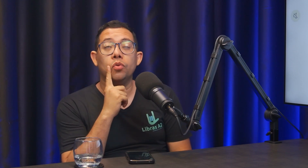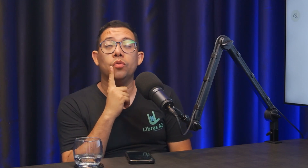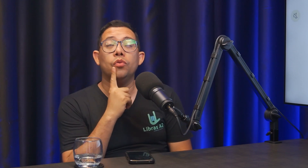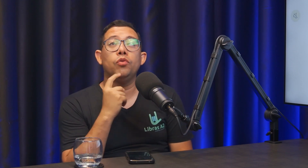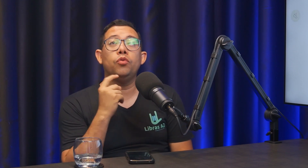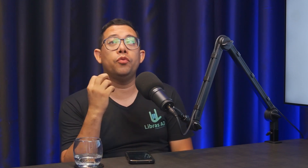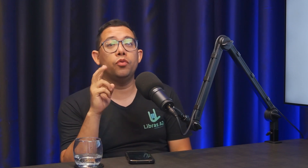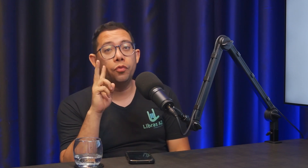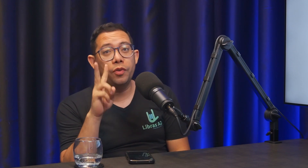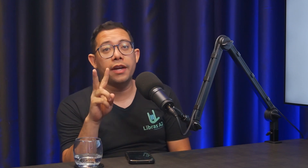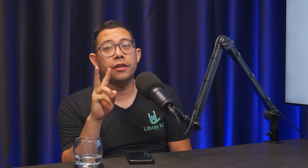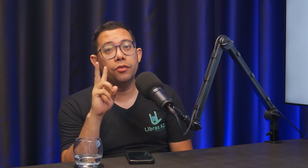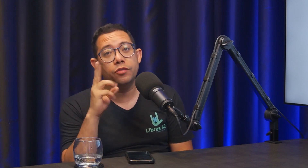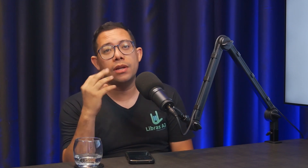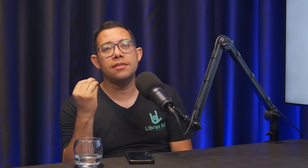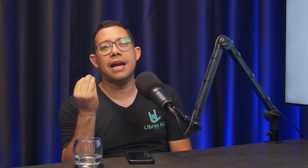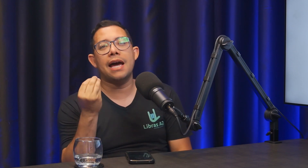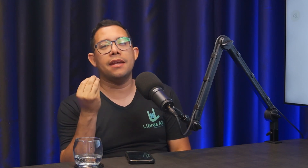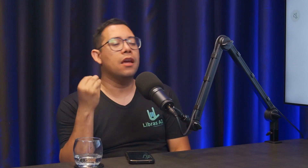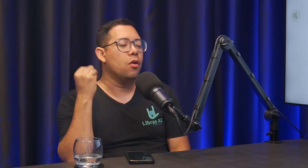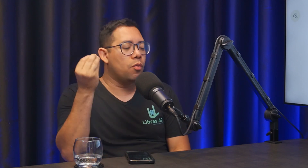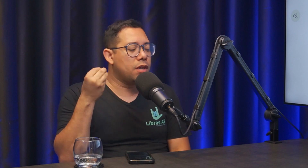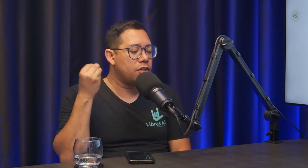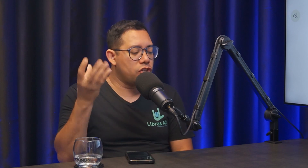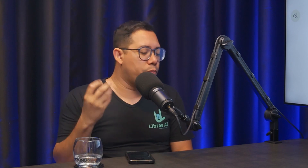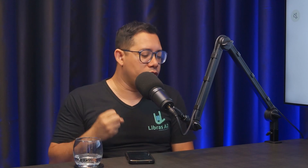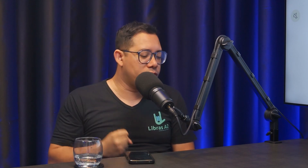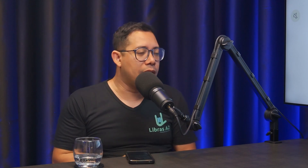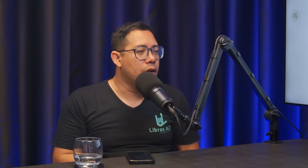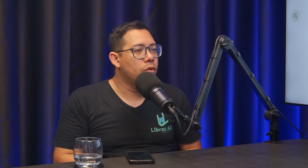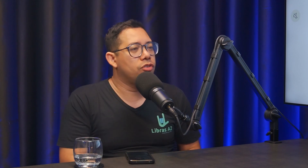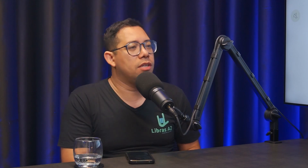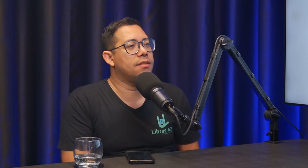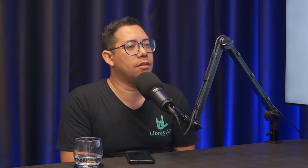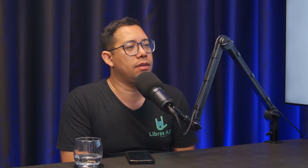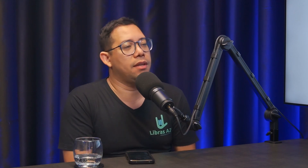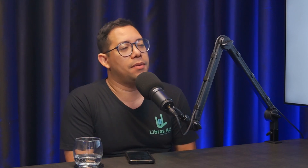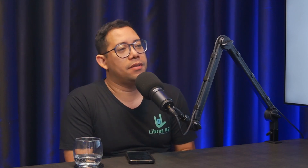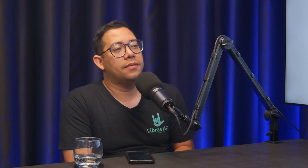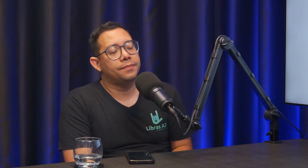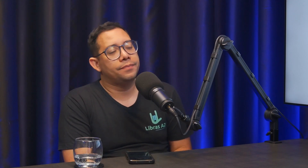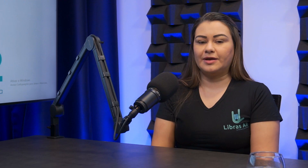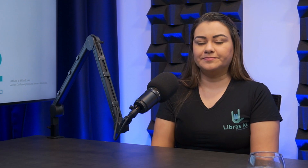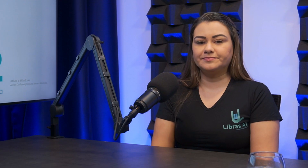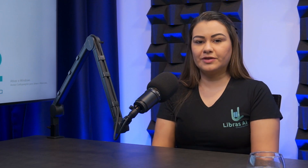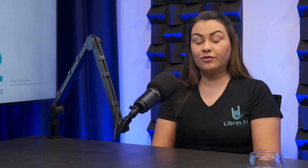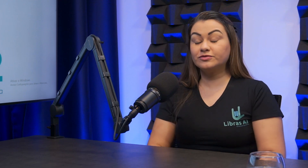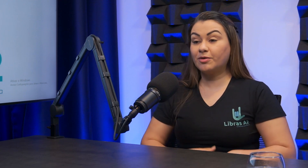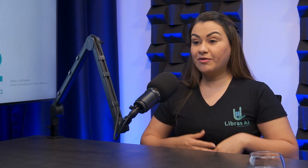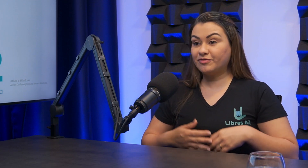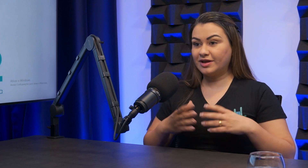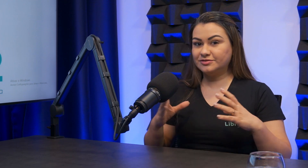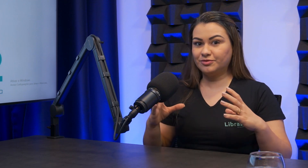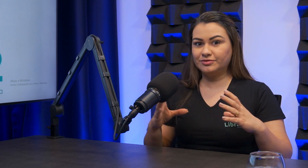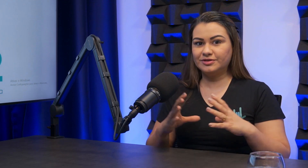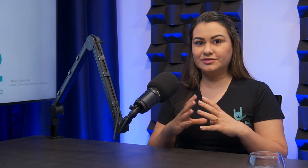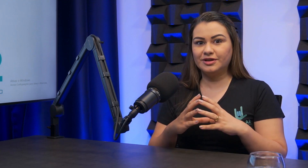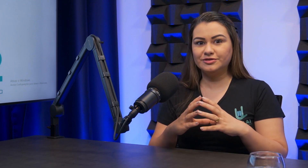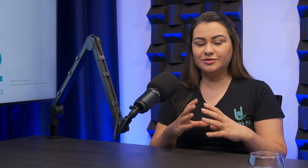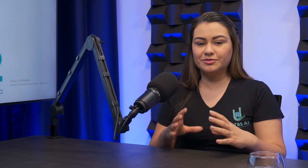do ver, do visualizar aí? Como que a gente pode estar utilizando em Libras? Tá. Eu vou usar uma frase do contexto religioso